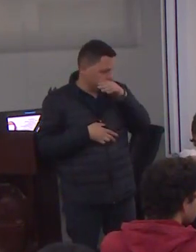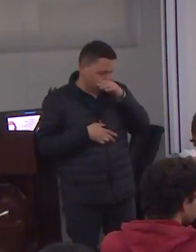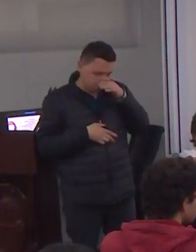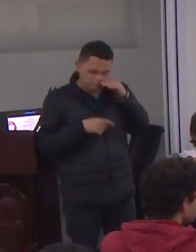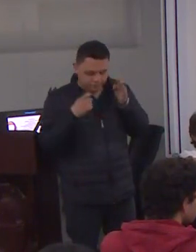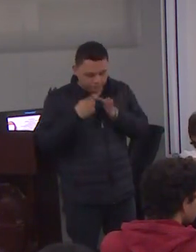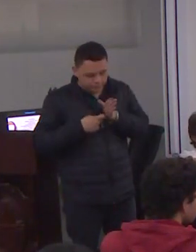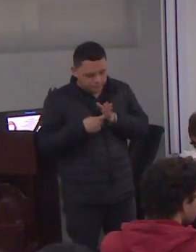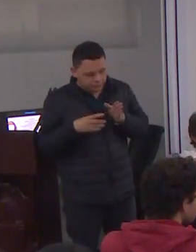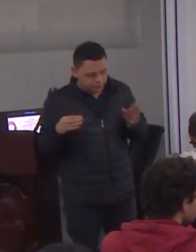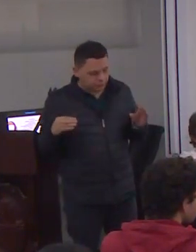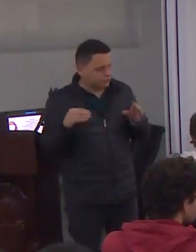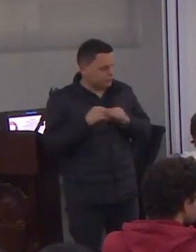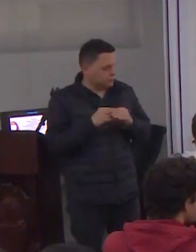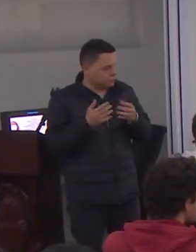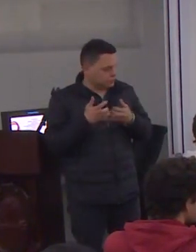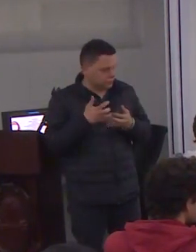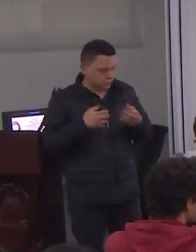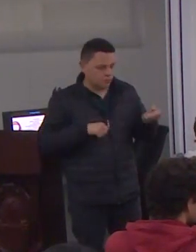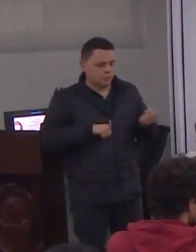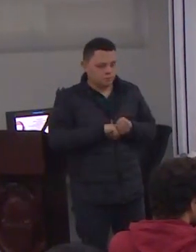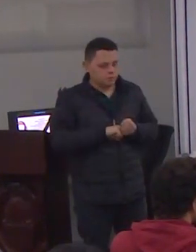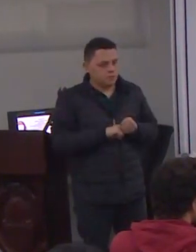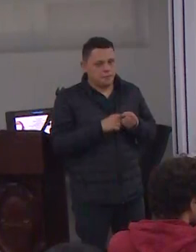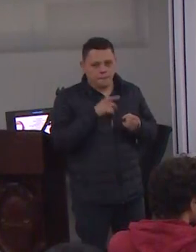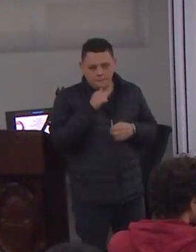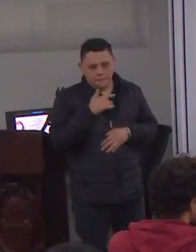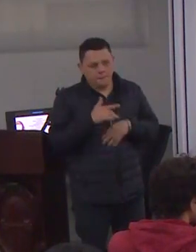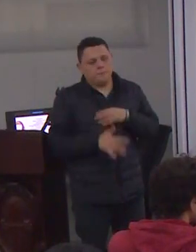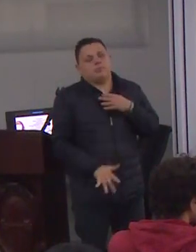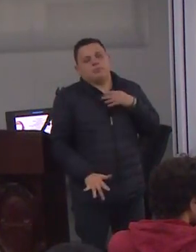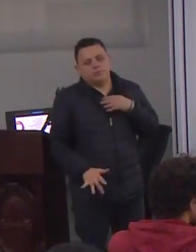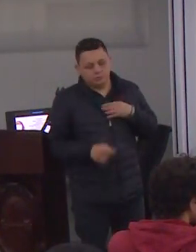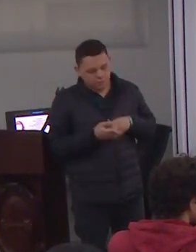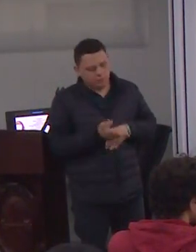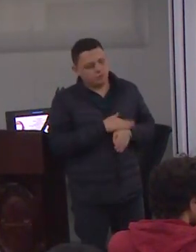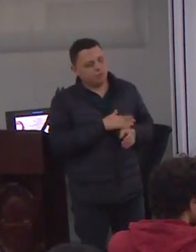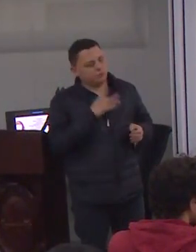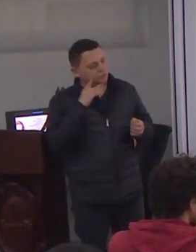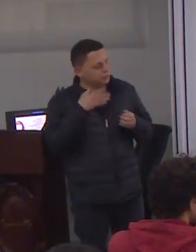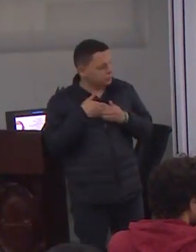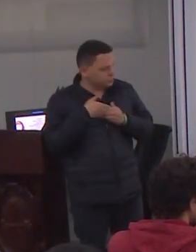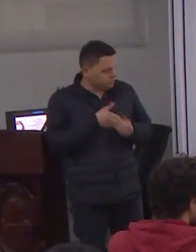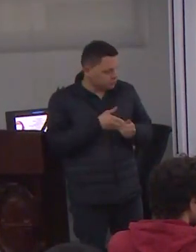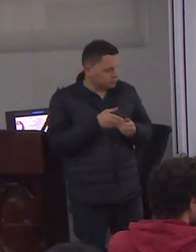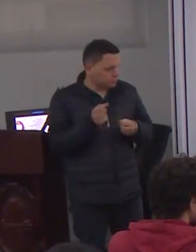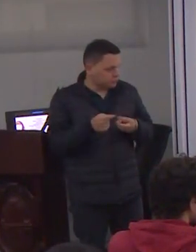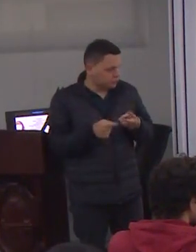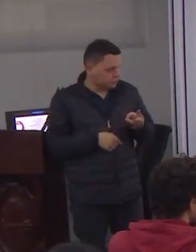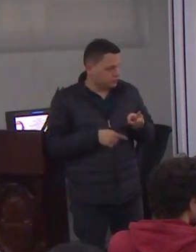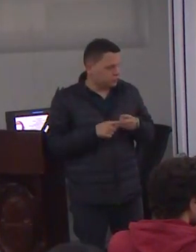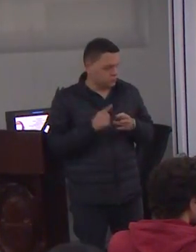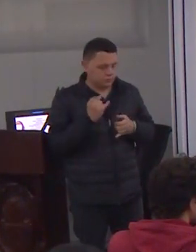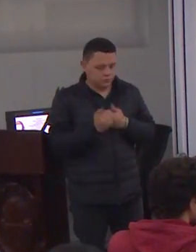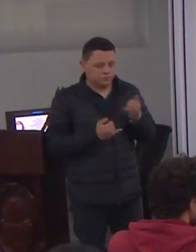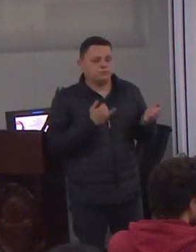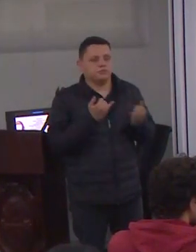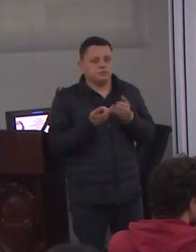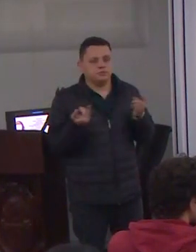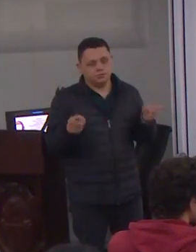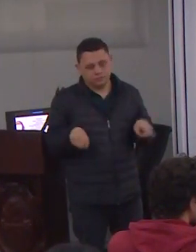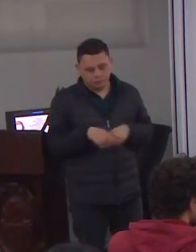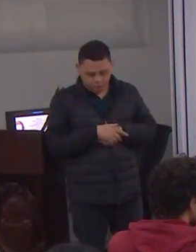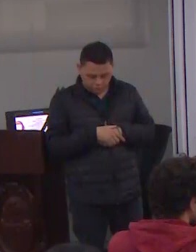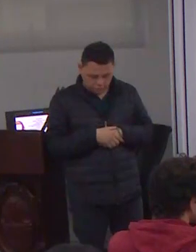ajustes razonables y esos sistemas de apoyo por eso es importante dar esa orientación previa también es un tema de identidad como lo mencionaba